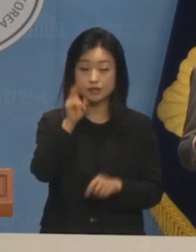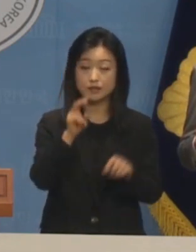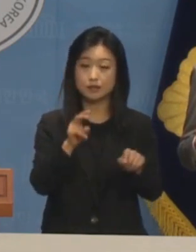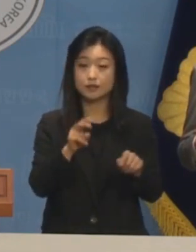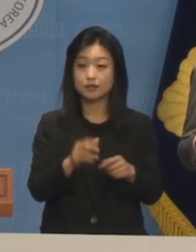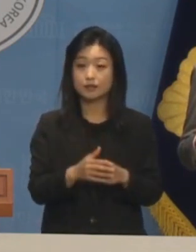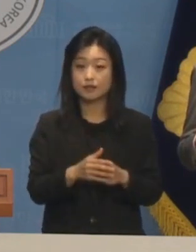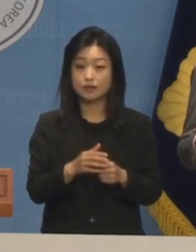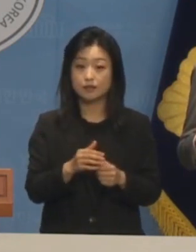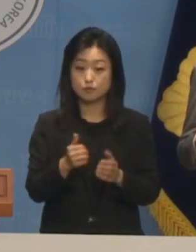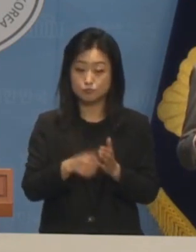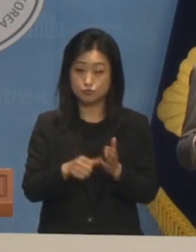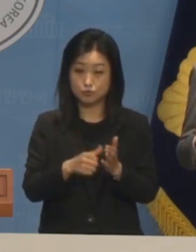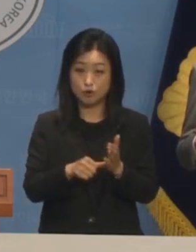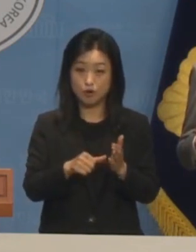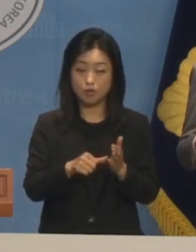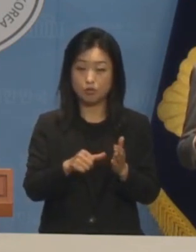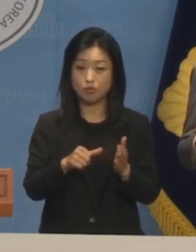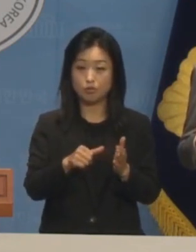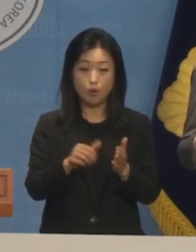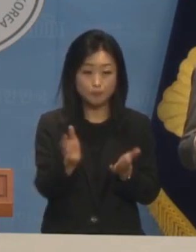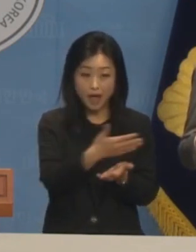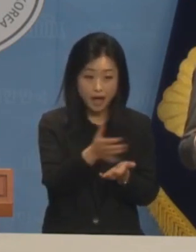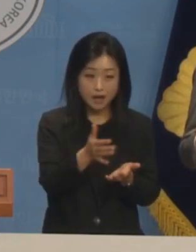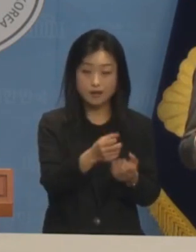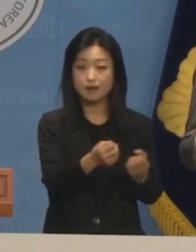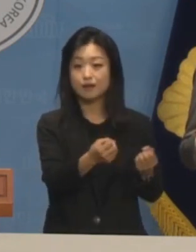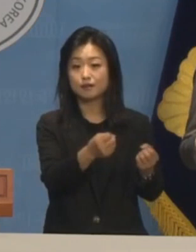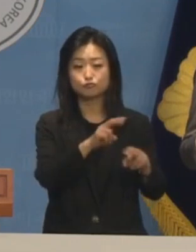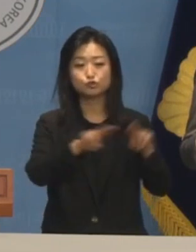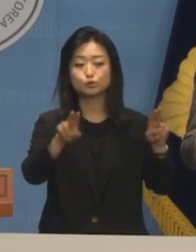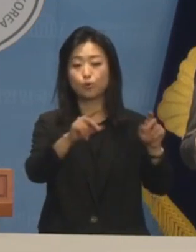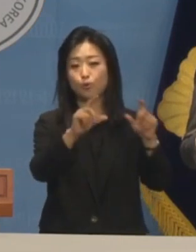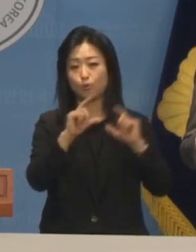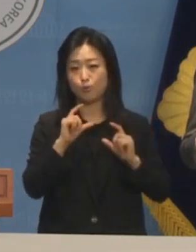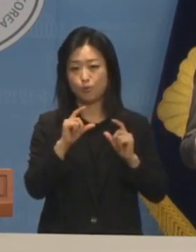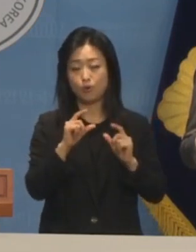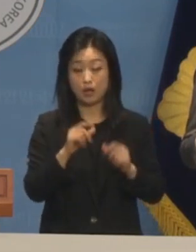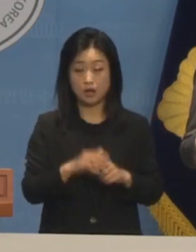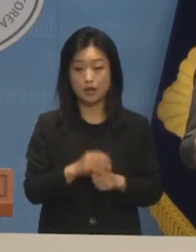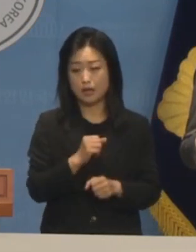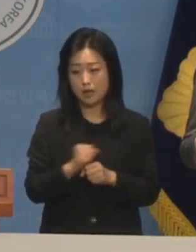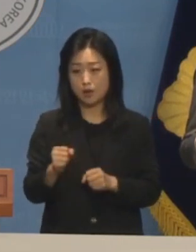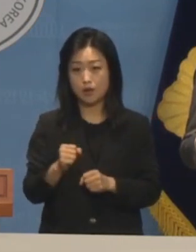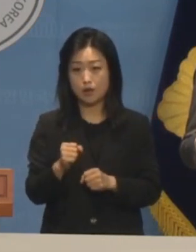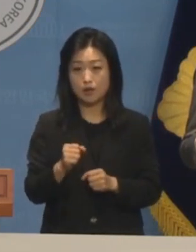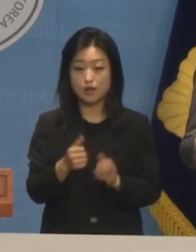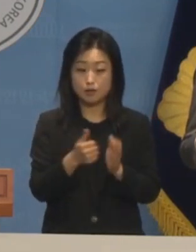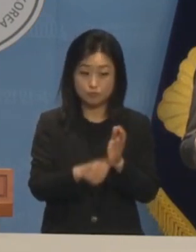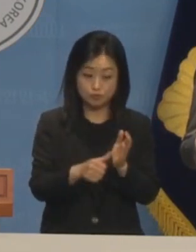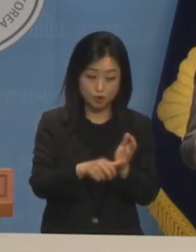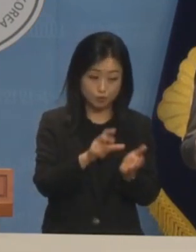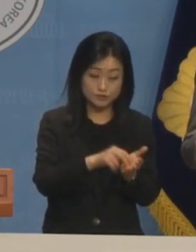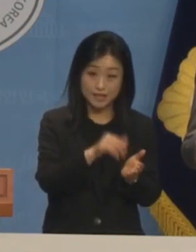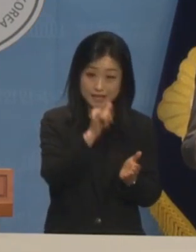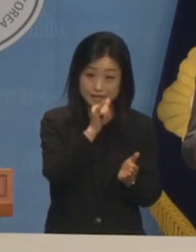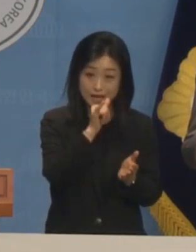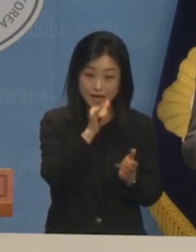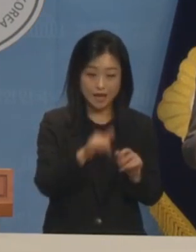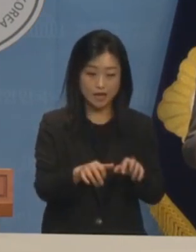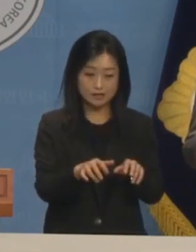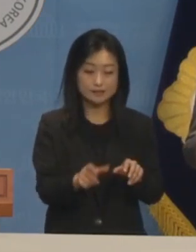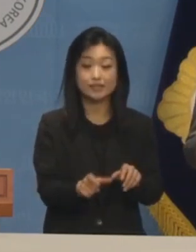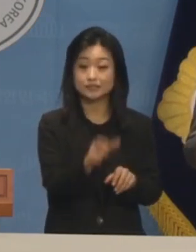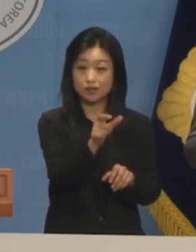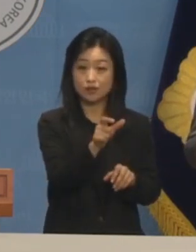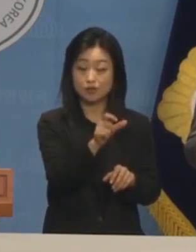일방적으로 제품이 단종되었다고 플랫폼에서 취소를 한 사례가 있었습니다. 상품에 문제 있다는 후기를 작성했는데